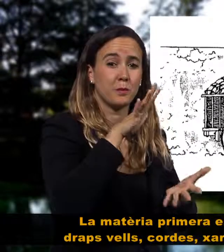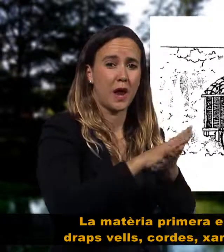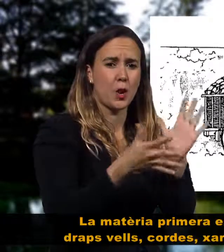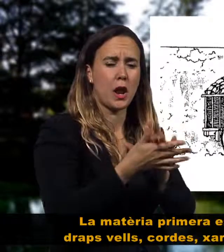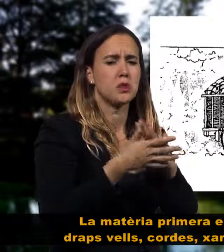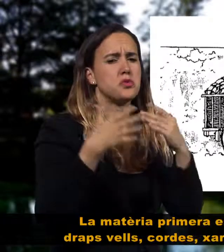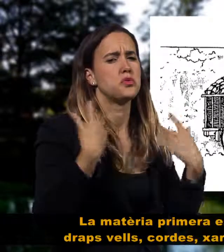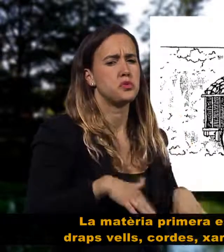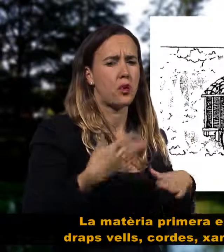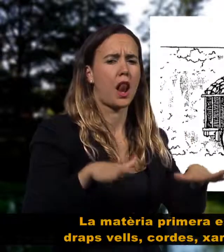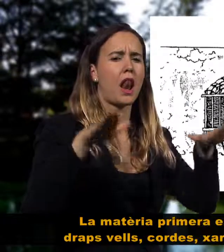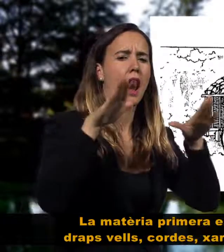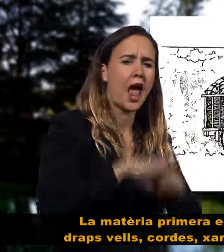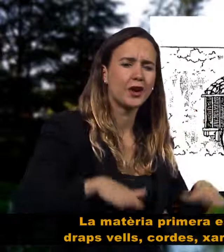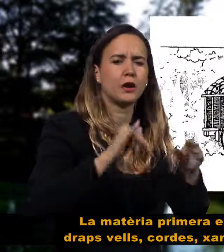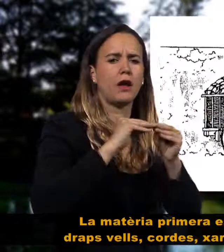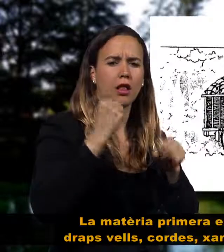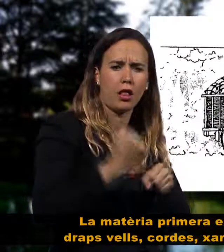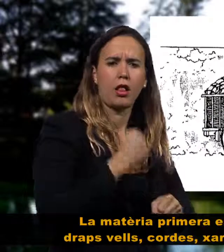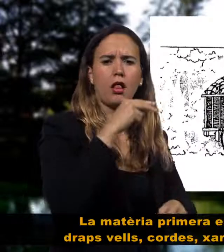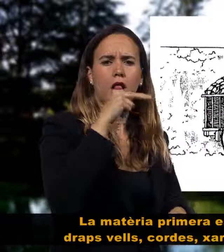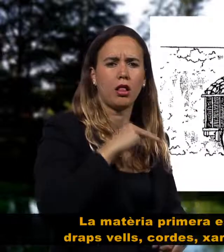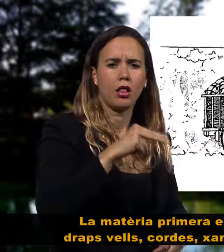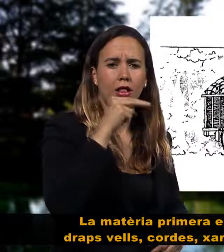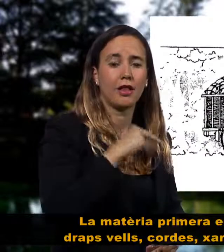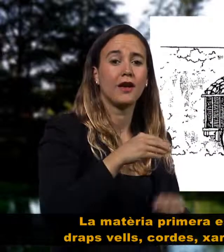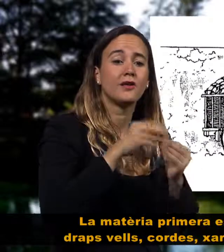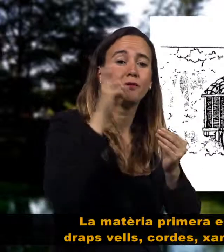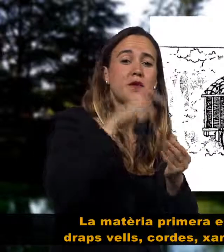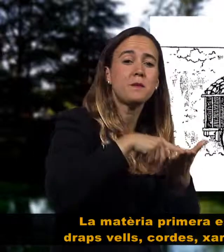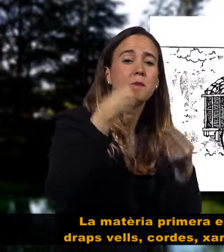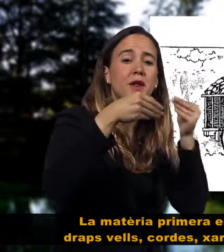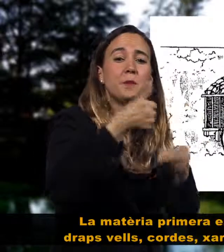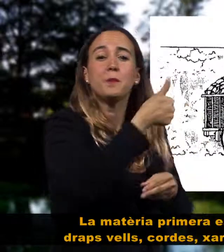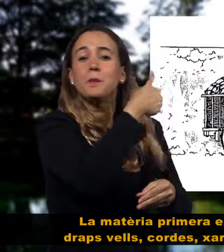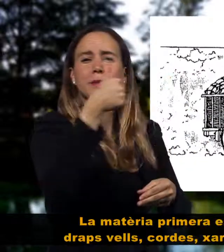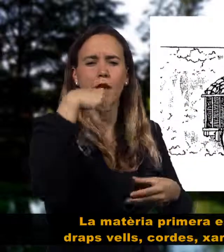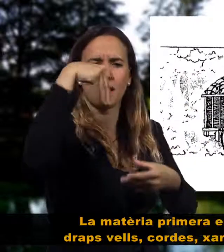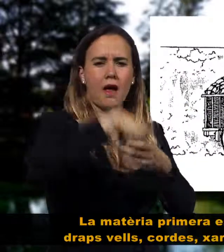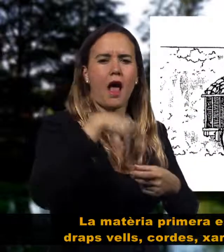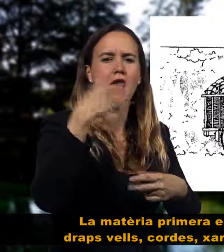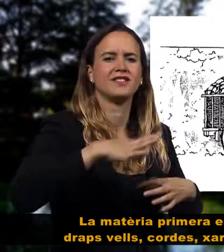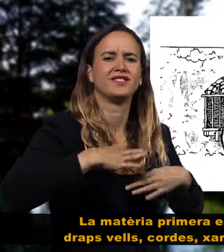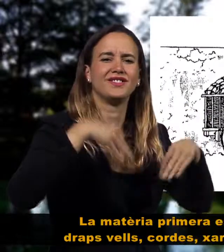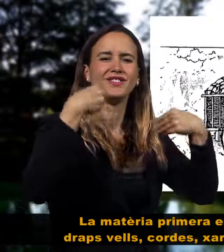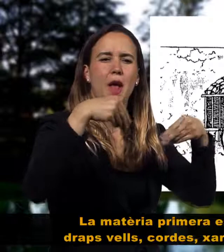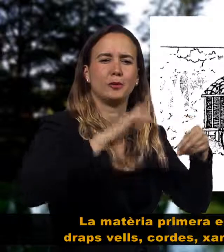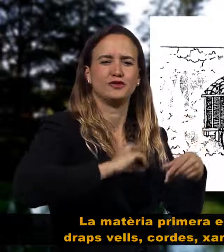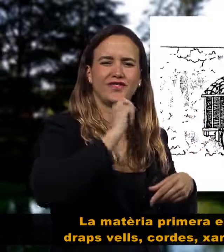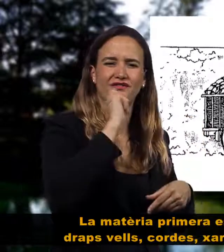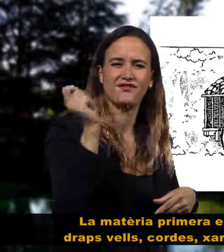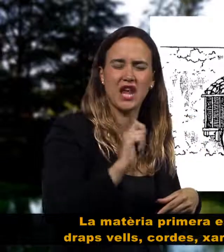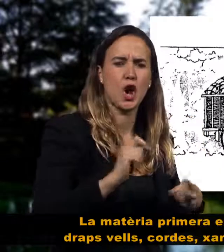L'elaboració del paper manual era lenta i laboriosa. La matèria primera estava constituïda per draps,